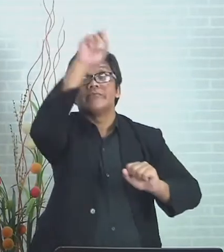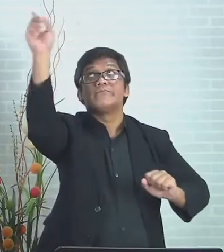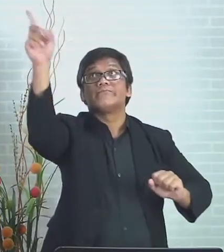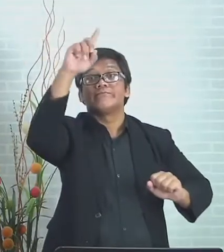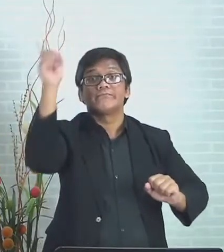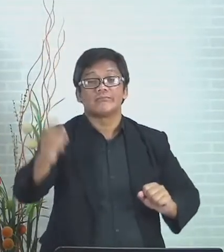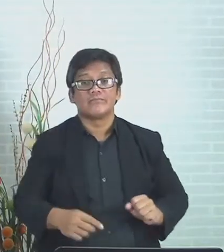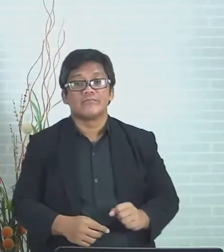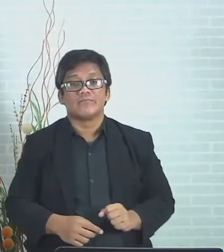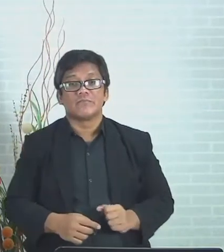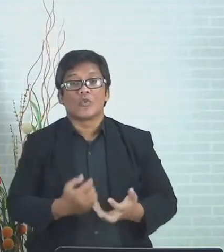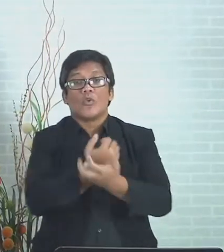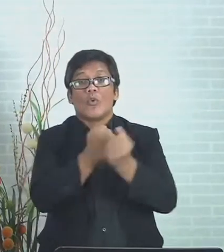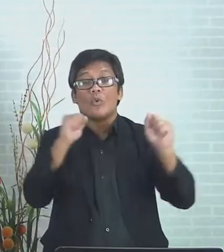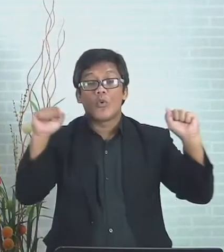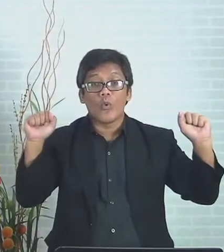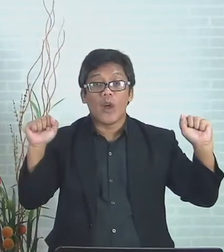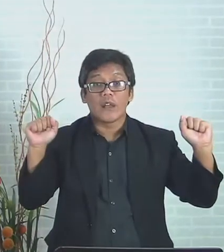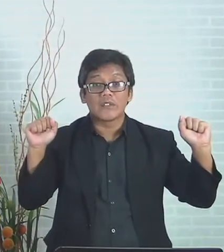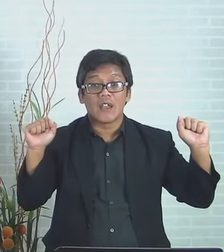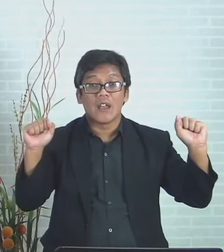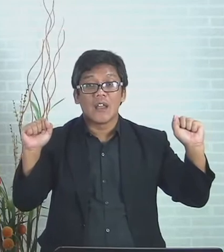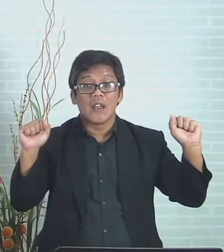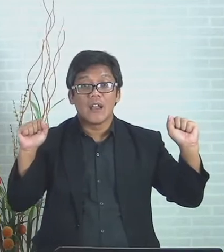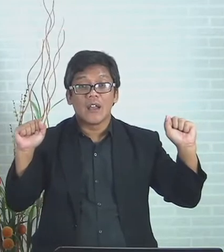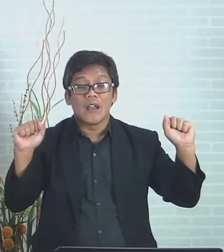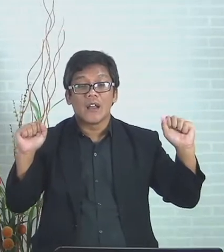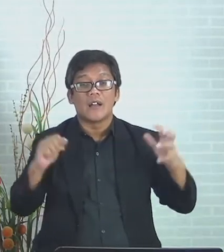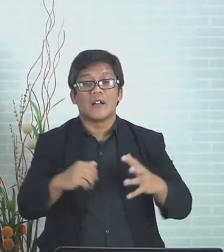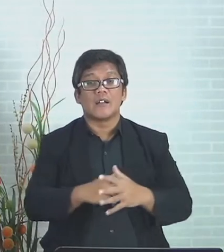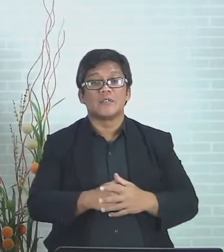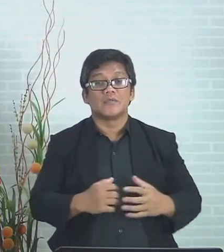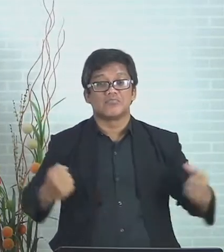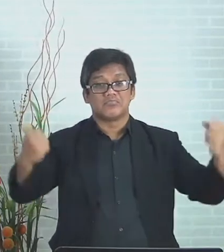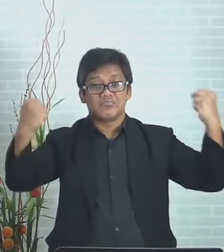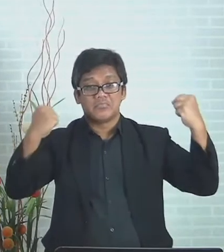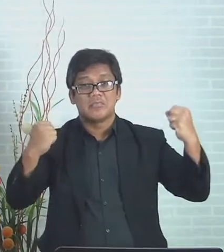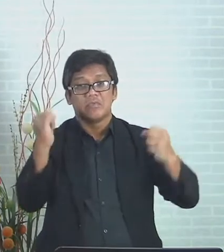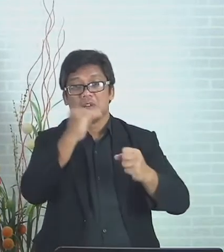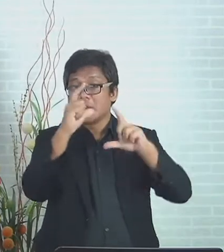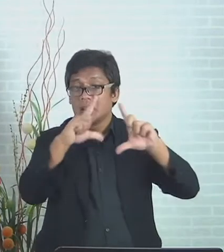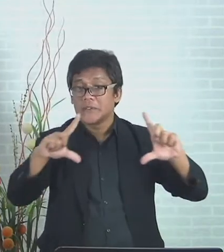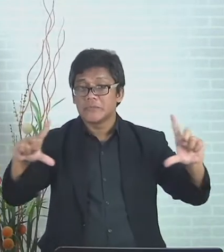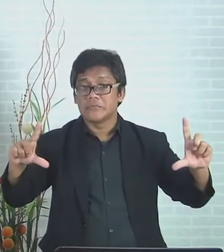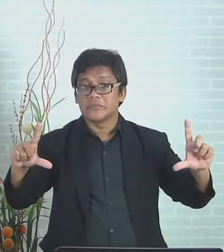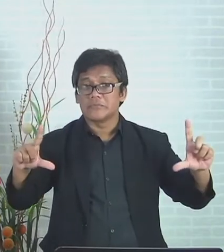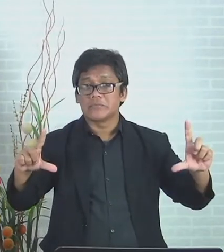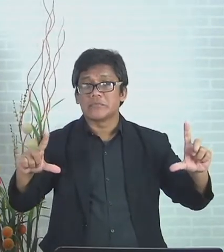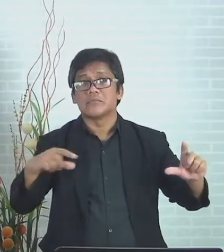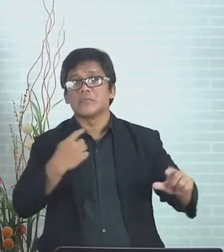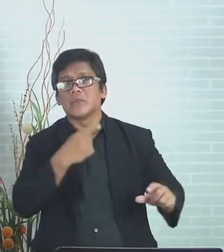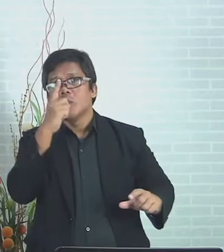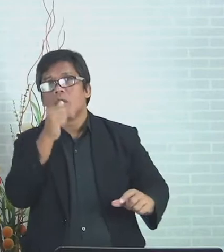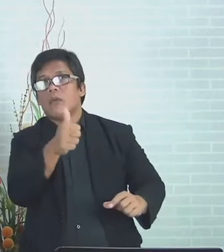by secara secara mungkin apa sejak kekuatan-kekuatan yang lain yang kita anggap punya